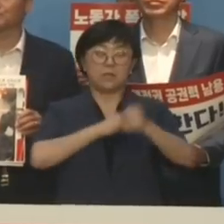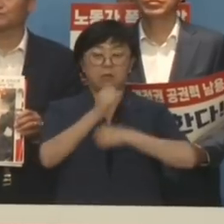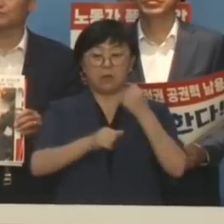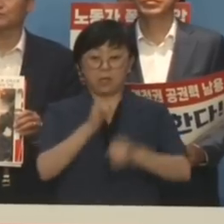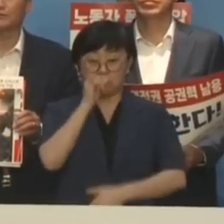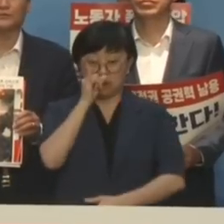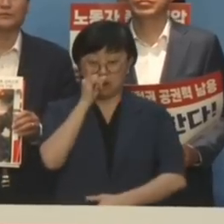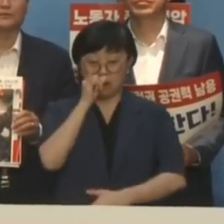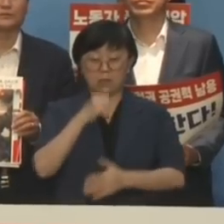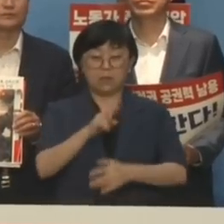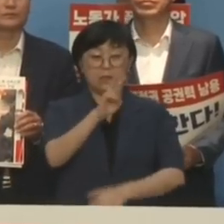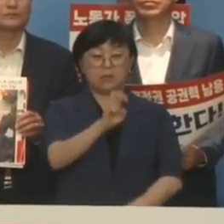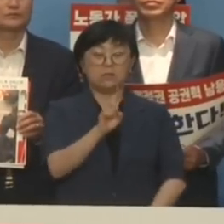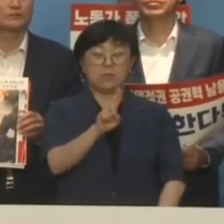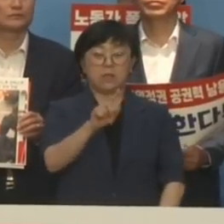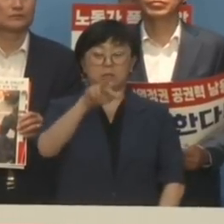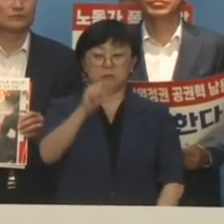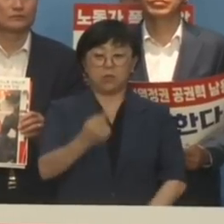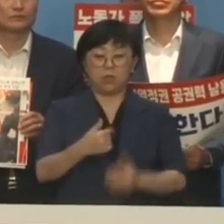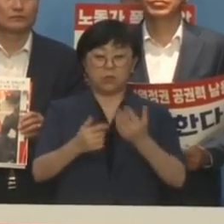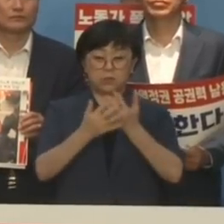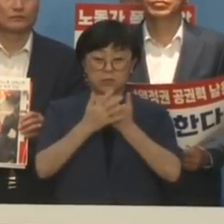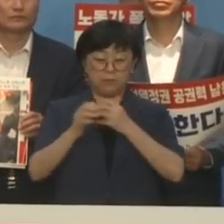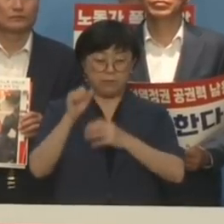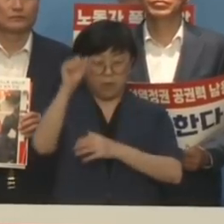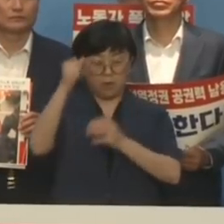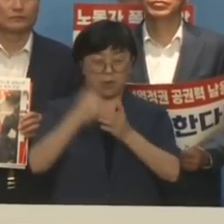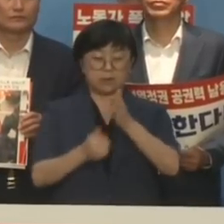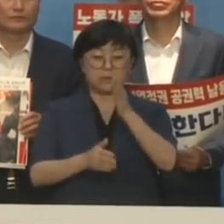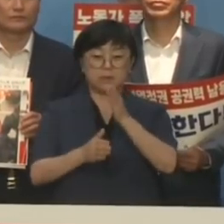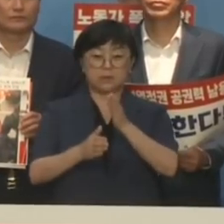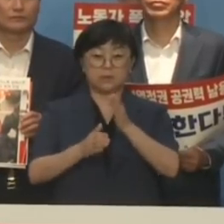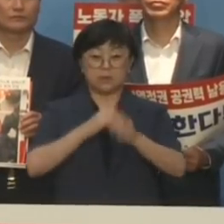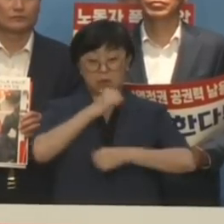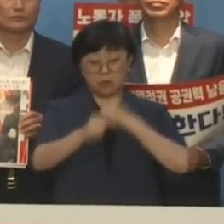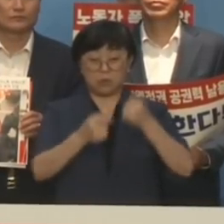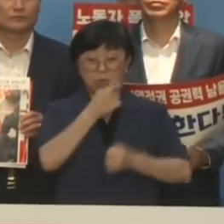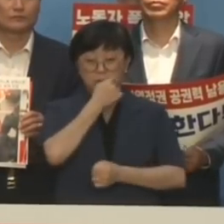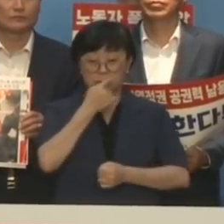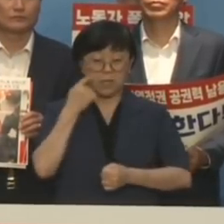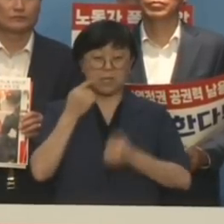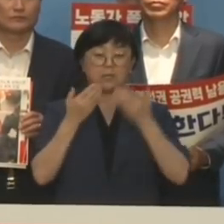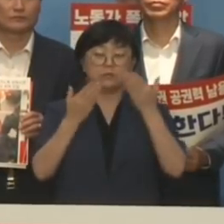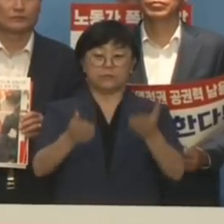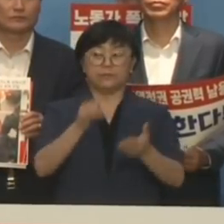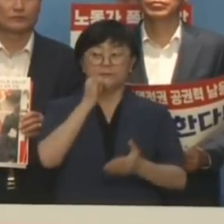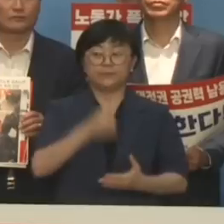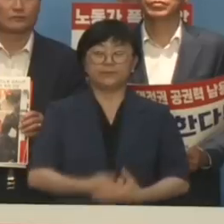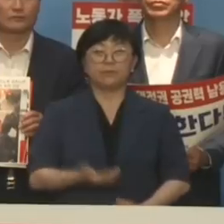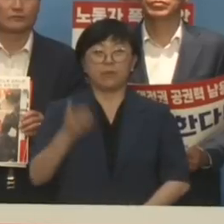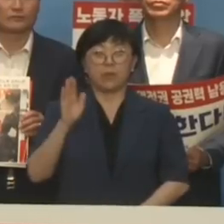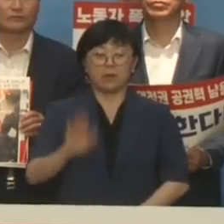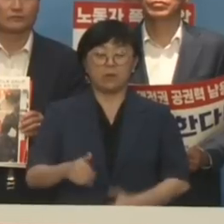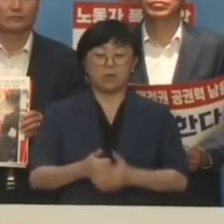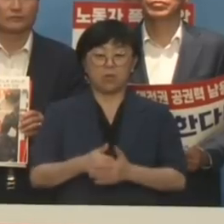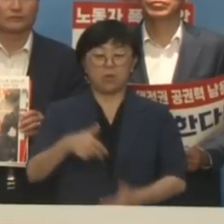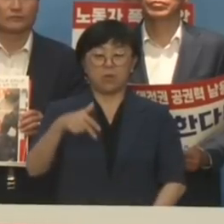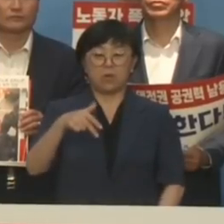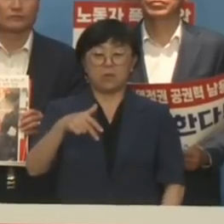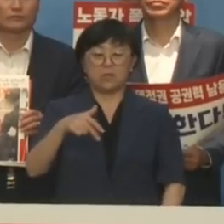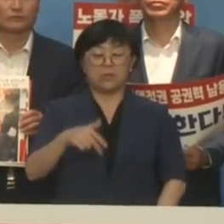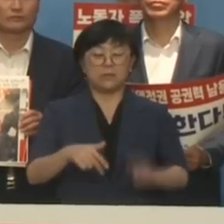있습니다. 헌법 21조에 집회와 시위의 자유를 보장해 주고 있습니다. 그리고